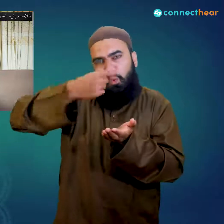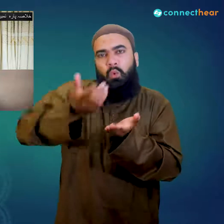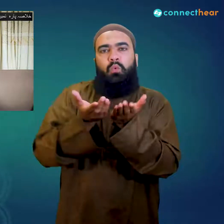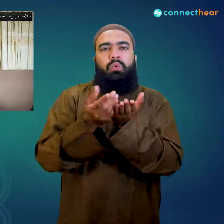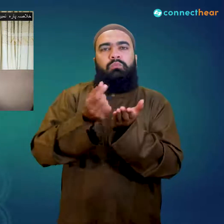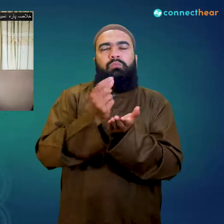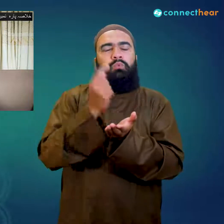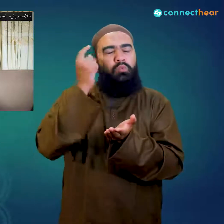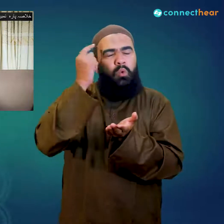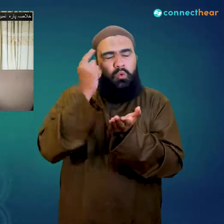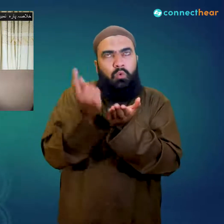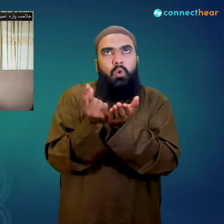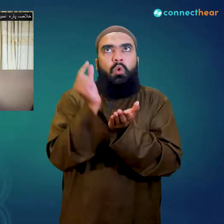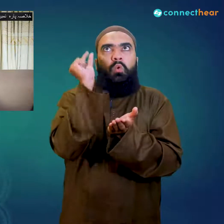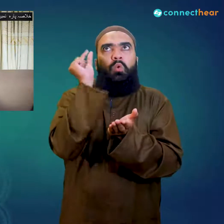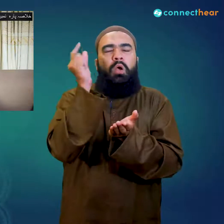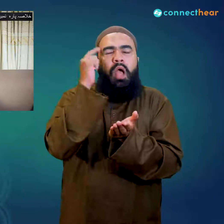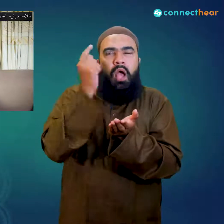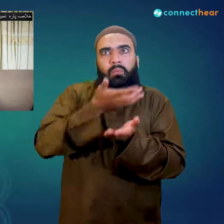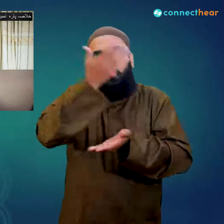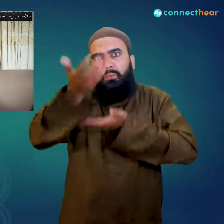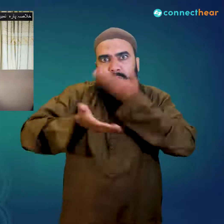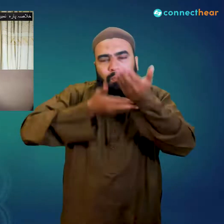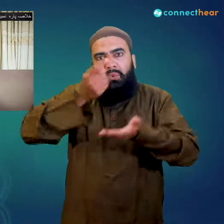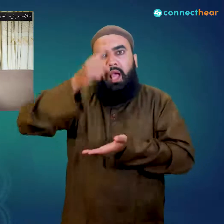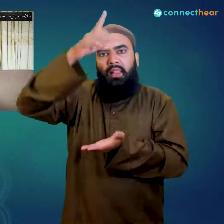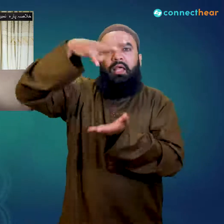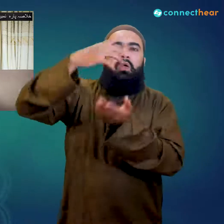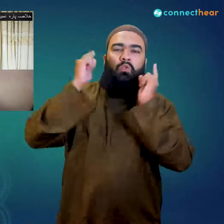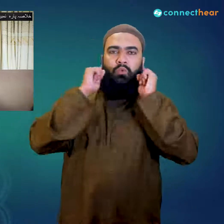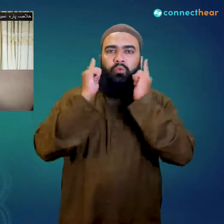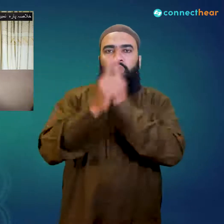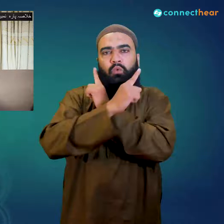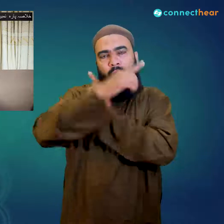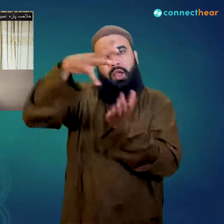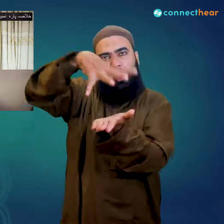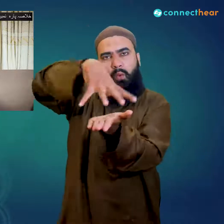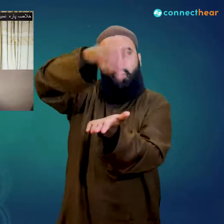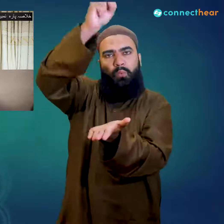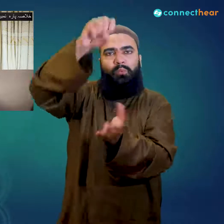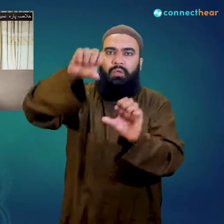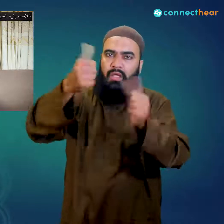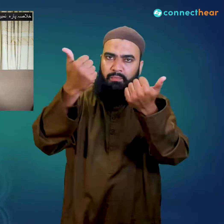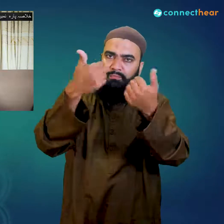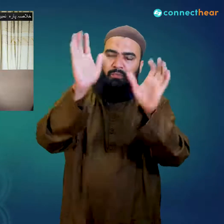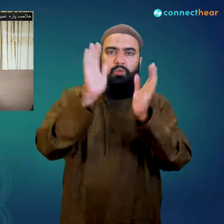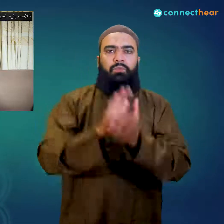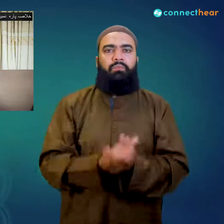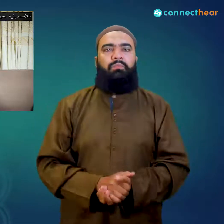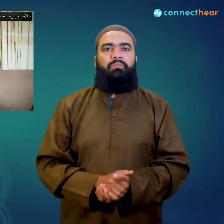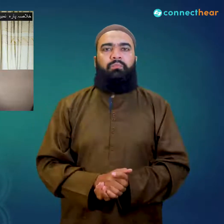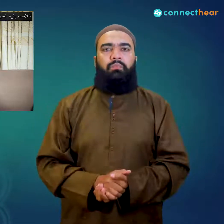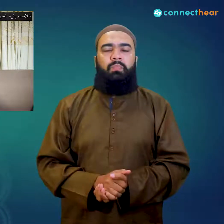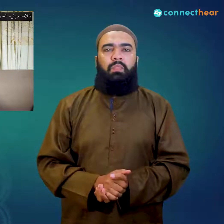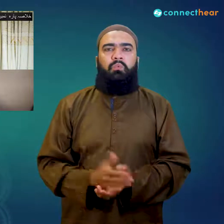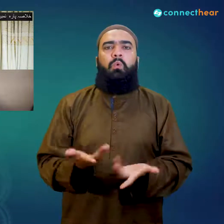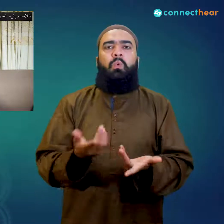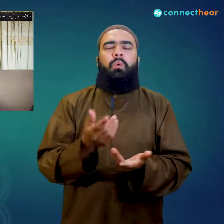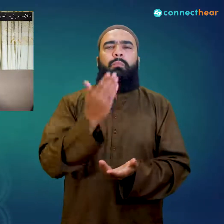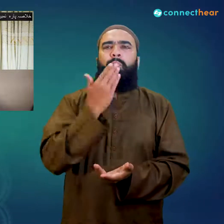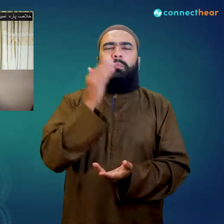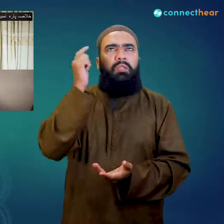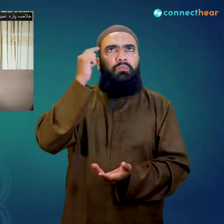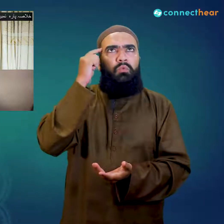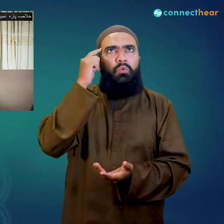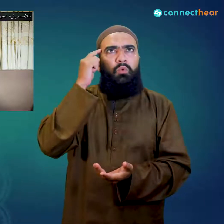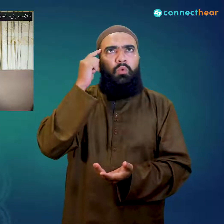فرمایا، اور انَّهُ هُوَ التَّوَّابُ الرَّحِيمُ، وہ توبہ کو قبول کرنے والا، رحم کرنے والا ہے۔ وہ کلمات کیا تھے؟